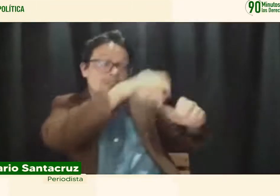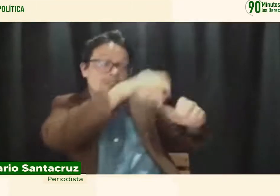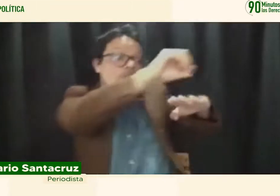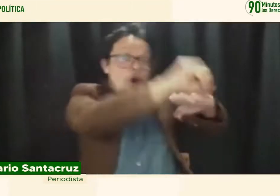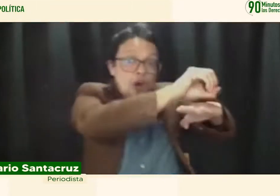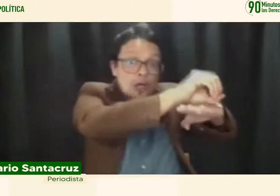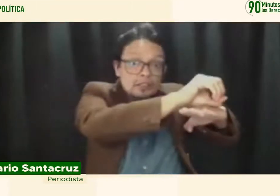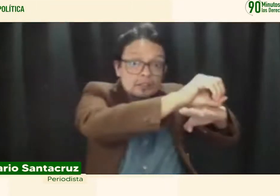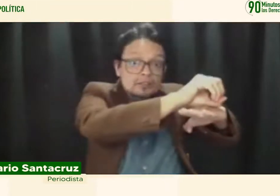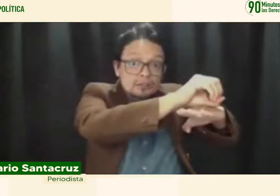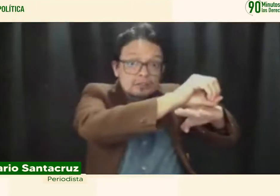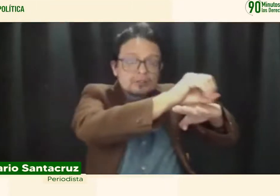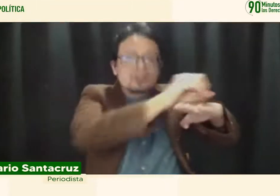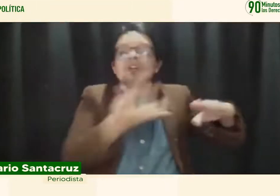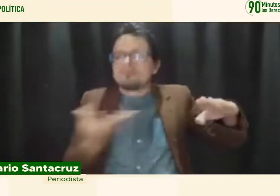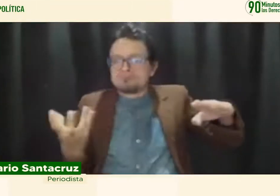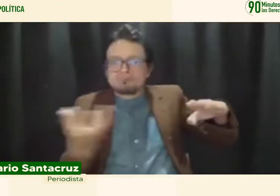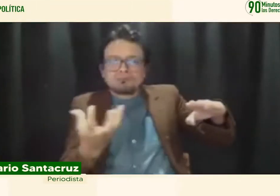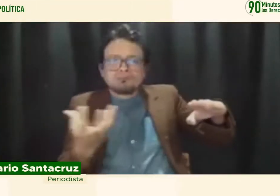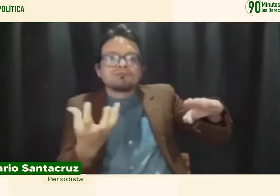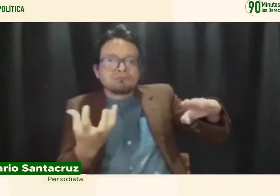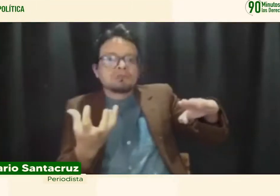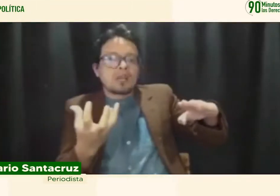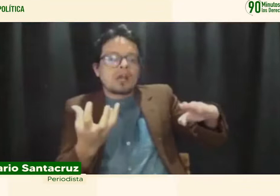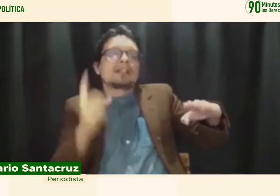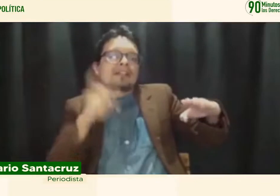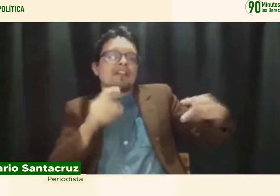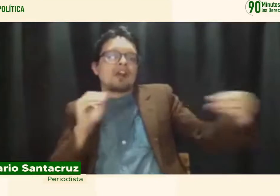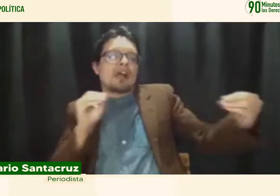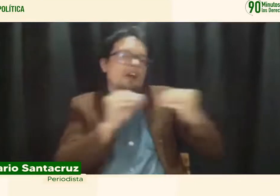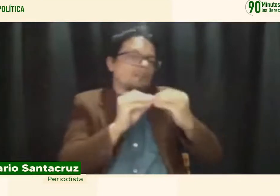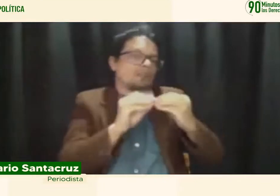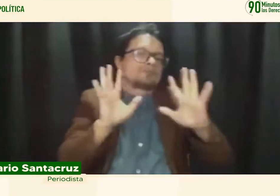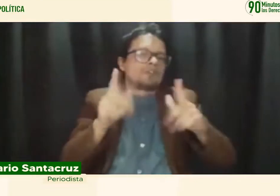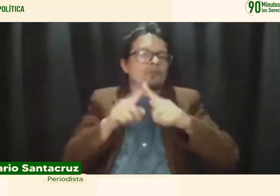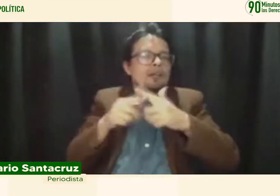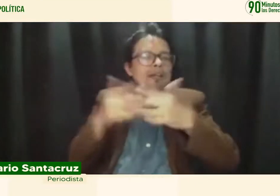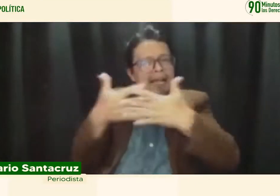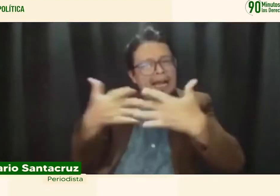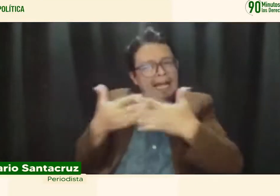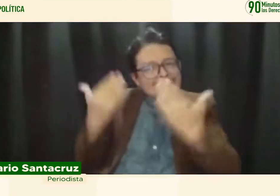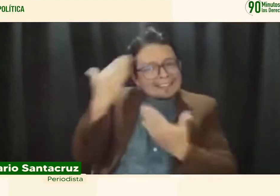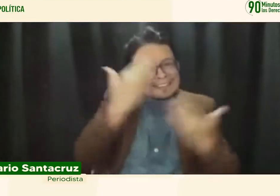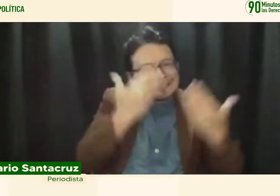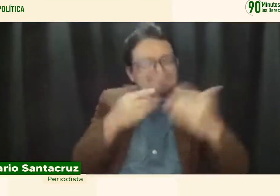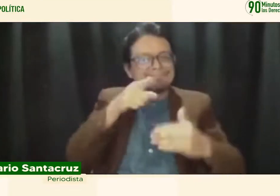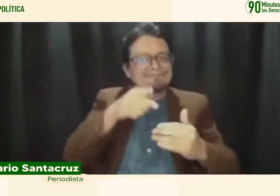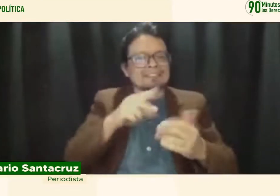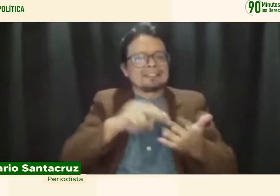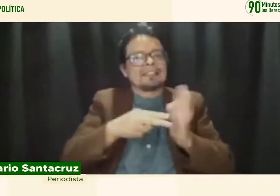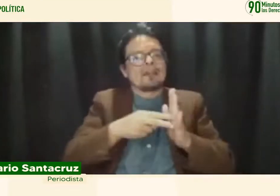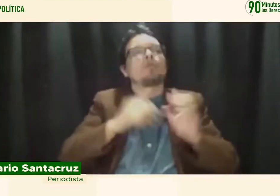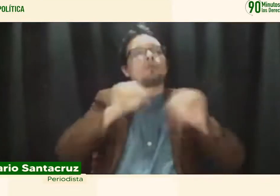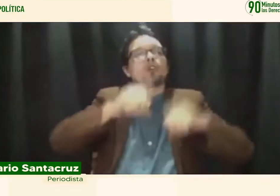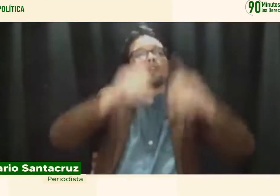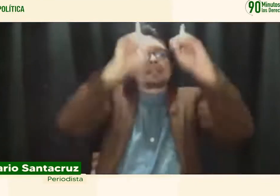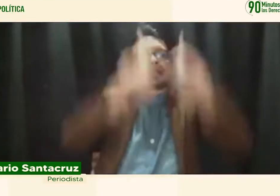aquellos que hacen parte de la organización y que son miembros de sí es importante que puedan plantear estos elementos y ponerse de